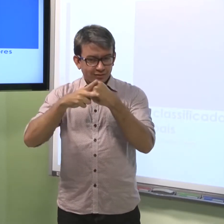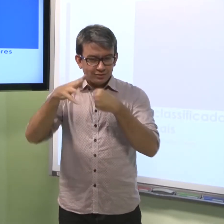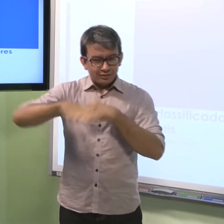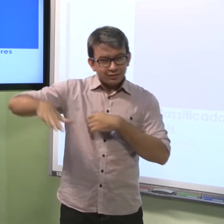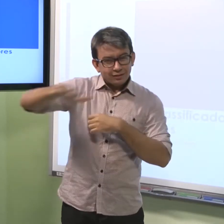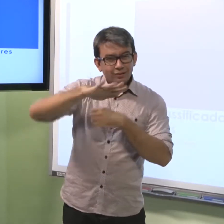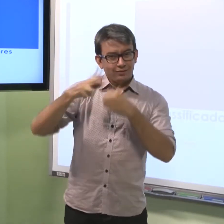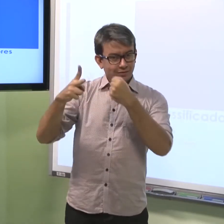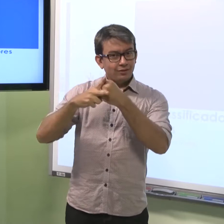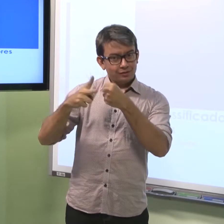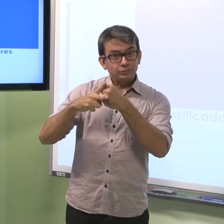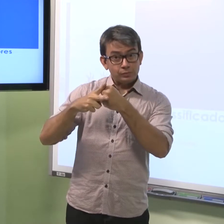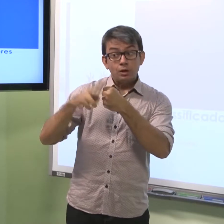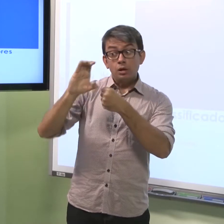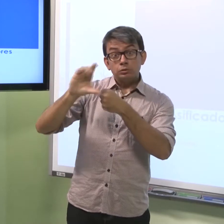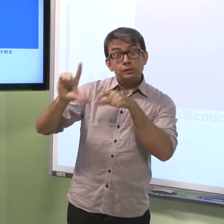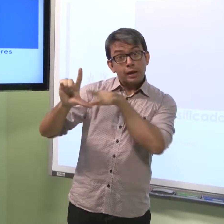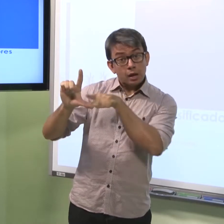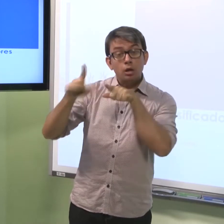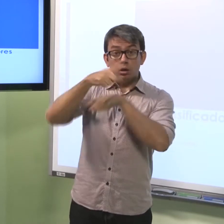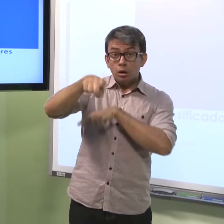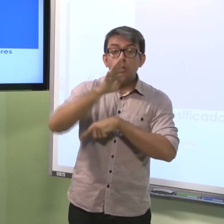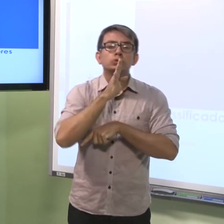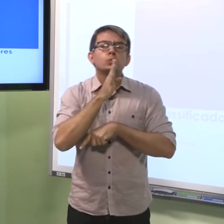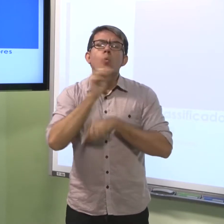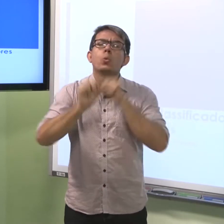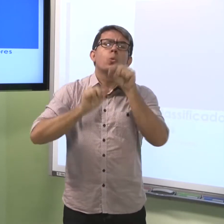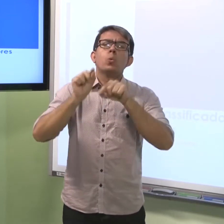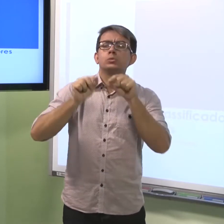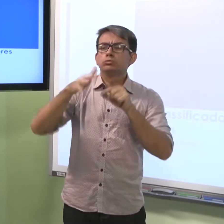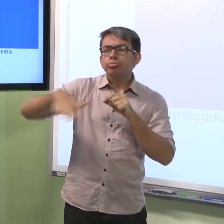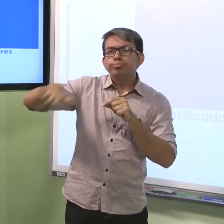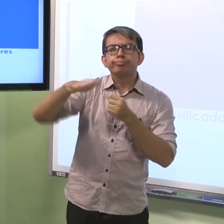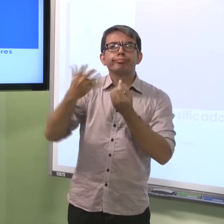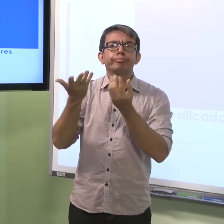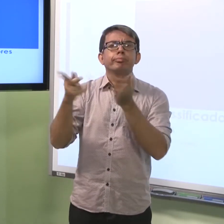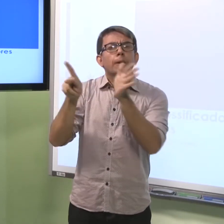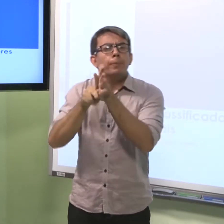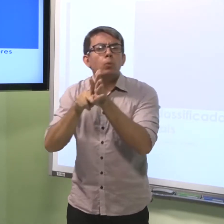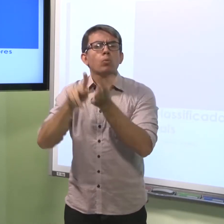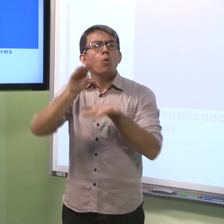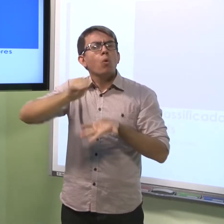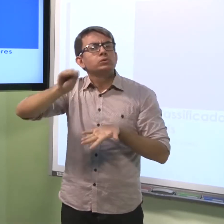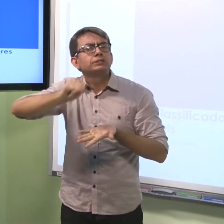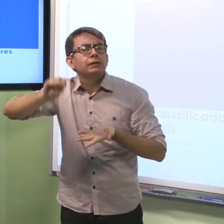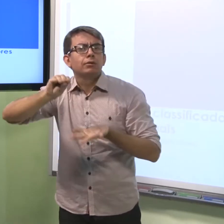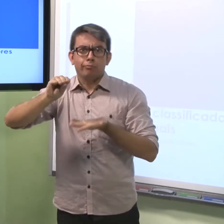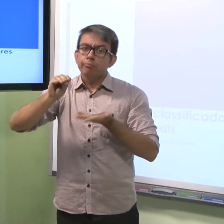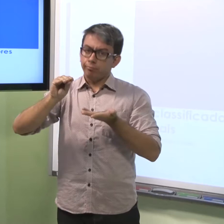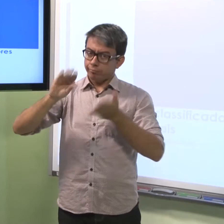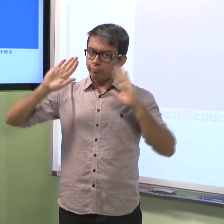Estudaremos sobre os classificadores verbais. Nós iremos conhecer o que são os classificadores nas línguas